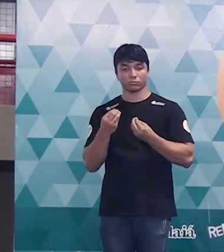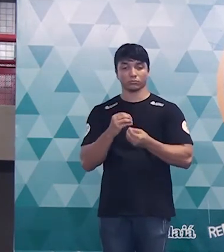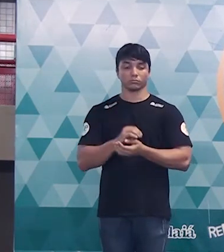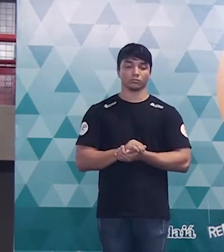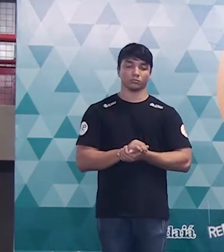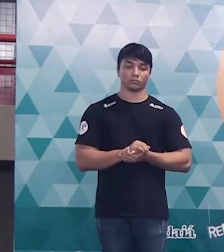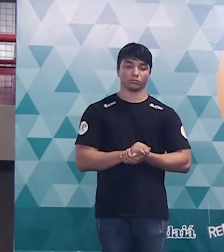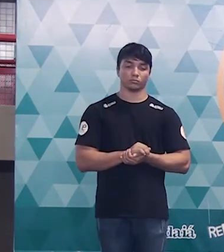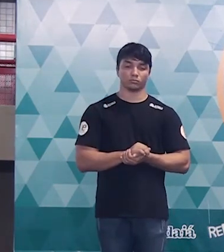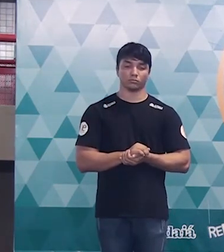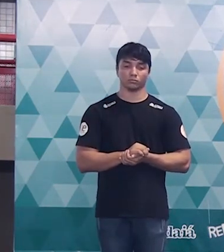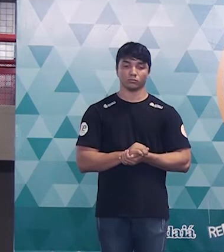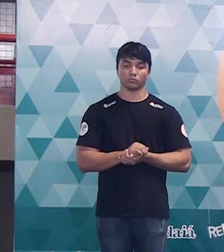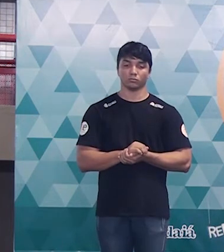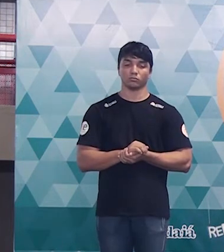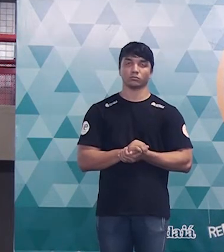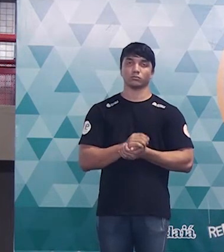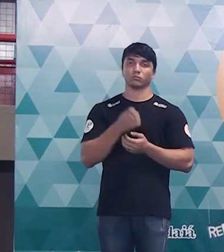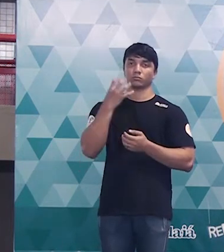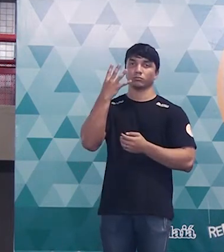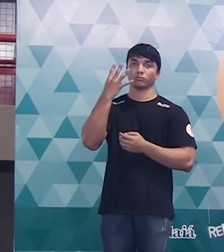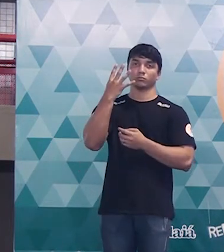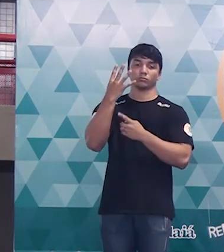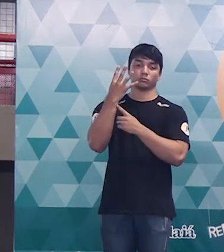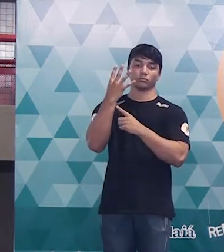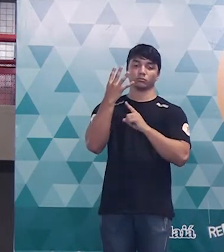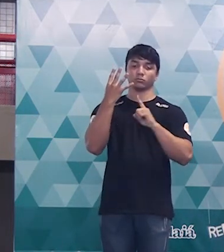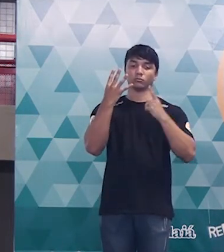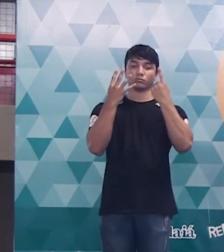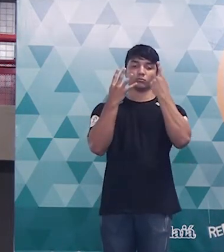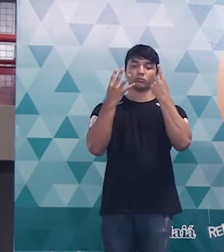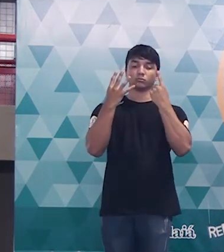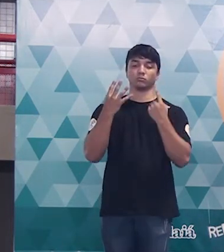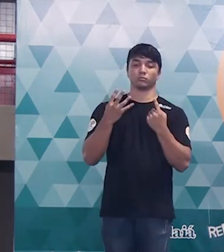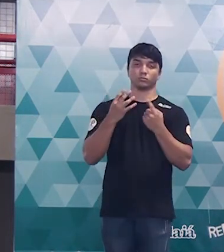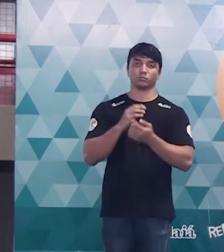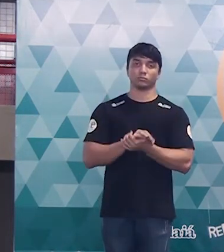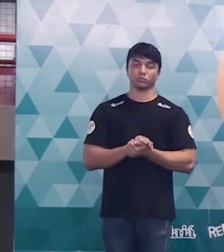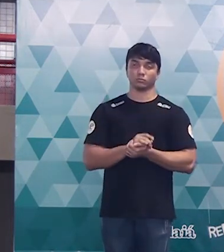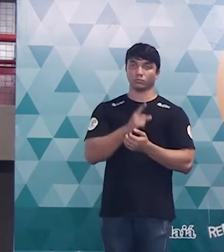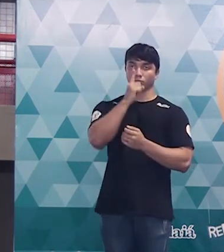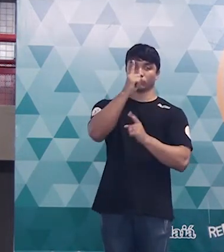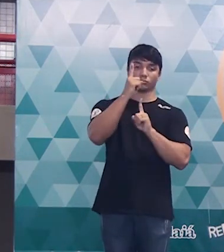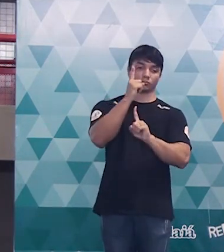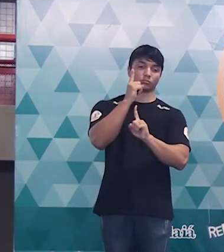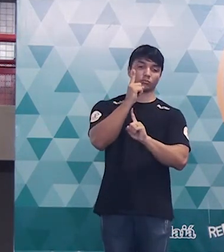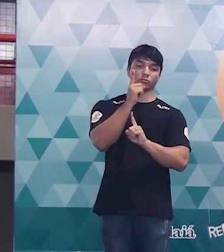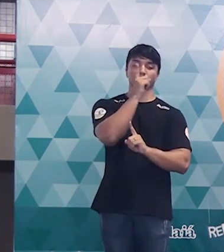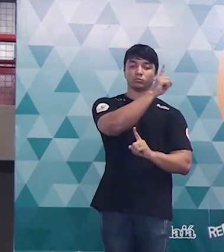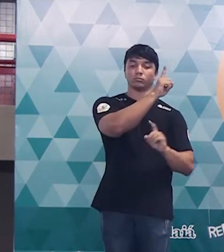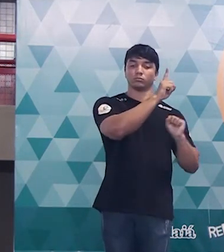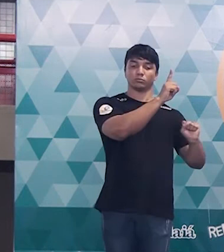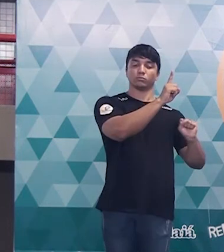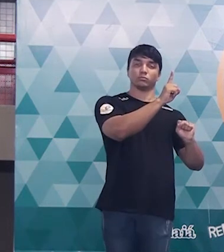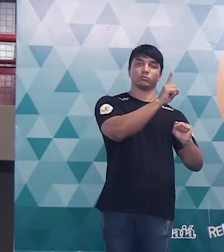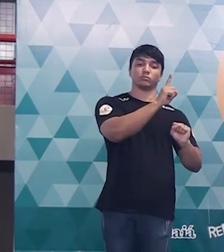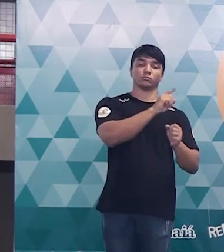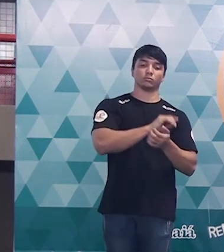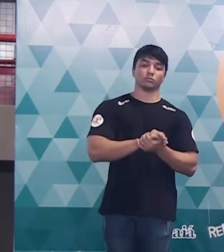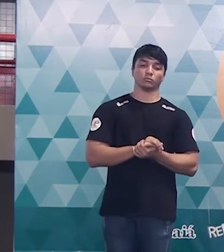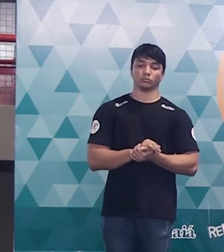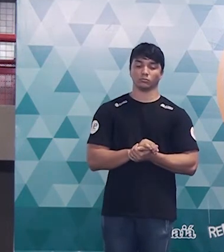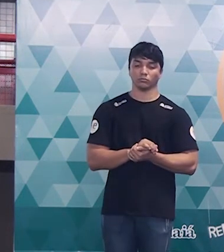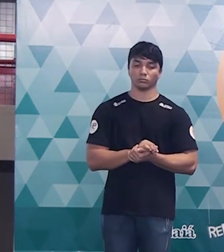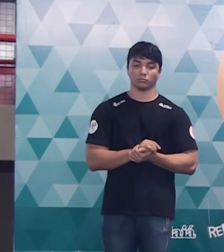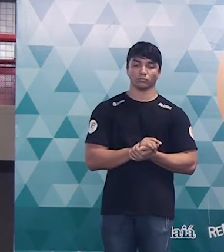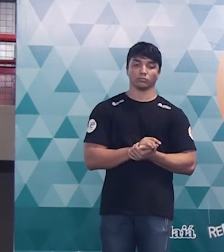tome. Olha só. 16 por 4 é 4. 4 por 4 é 1. Ficou o que agora para nós? 1 vezes x